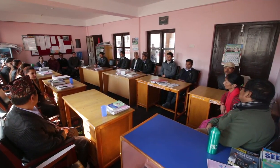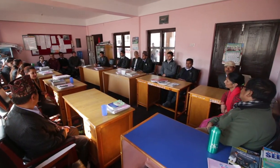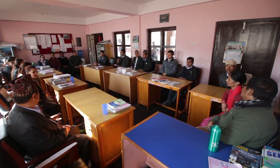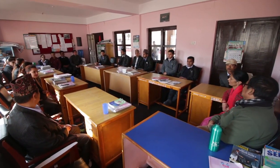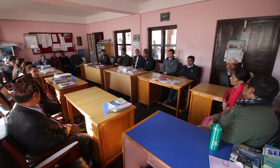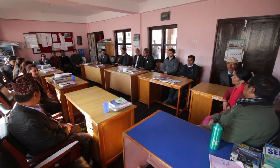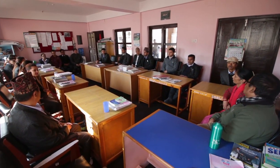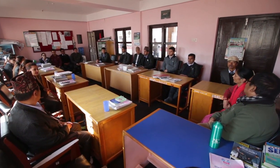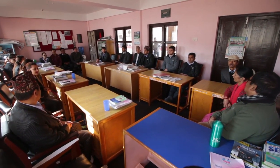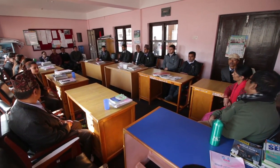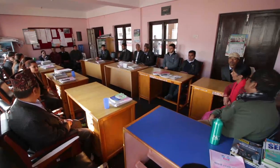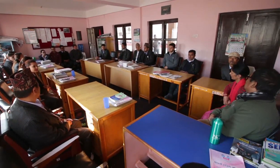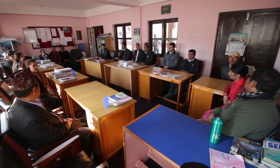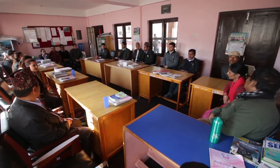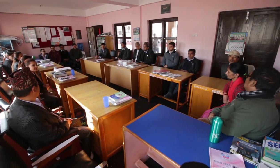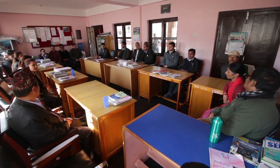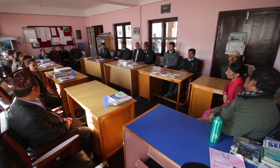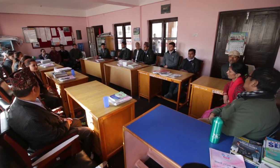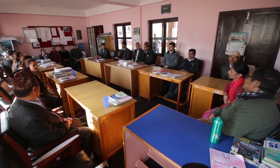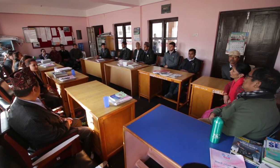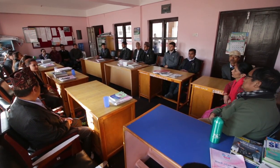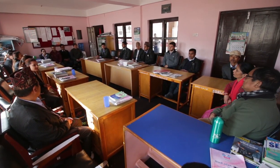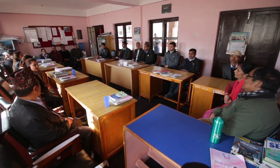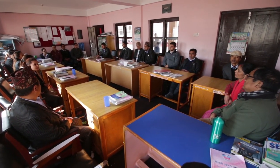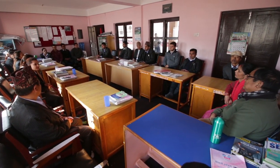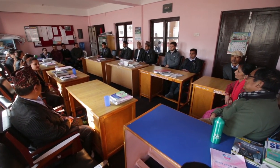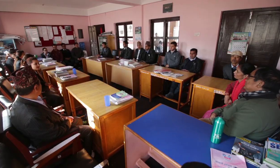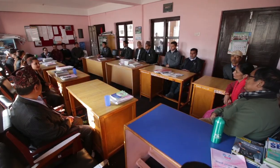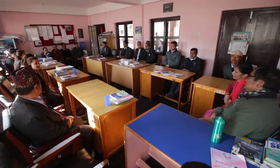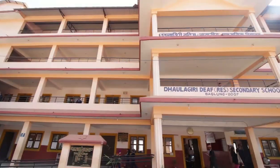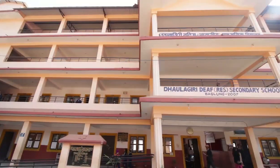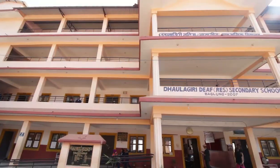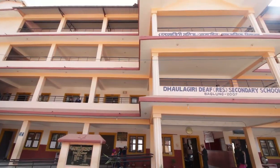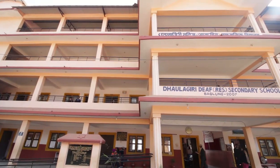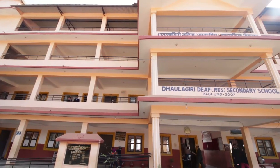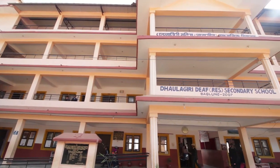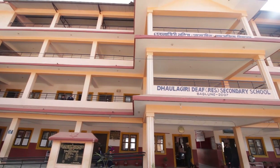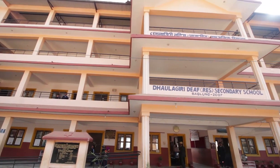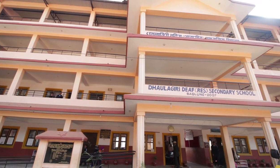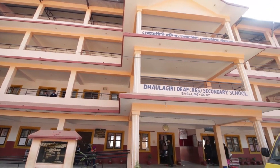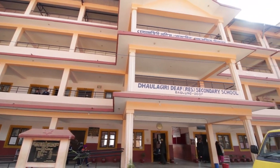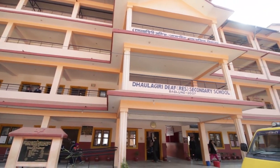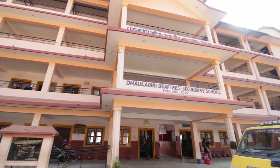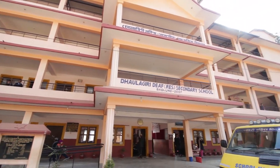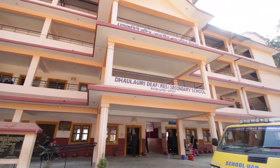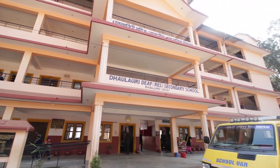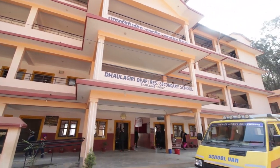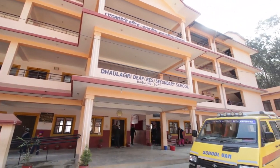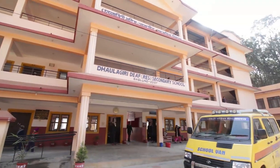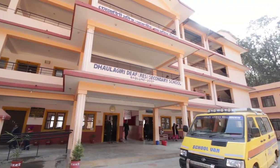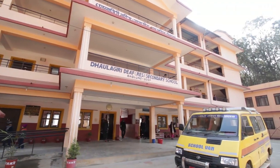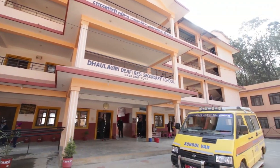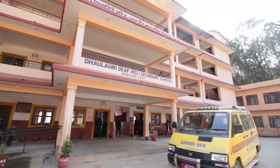यहाँ अध्ययनरत विद्यार्थीहरूको सबै खर्च नेपाल सरकारले बेहोरेको छ। नेपालका प्राय जसो सरकारी